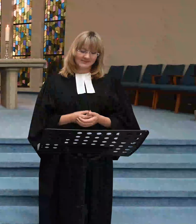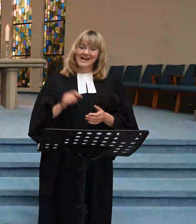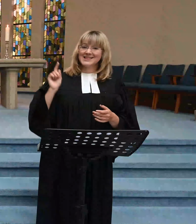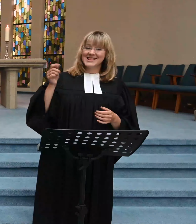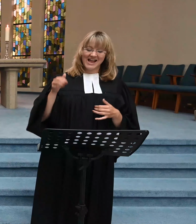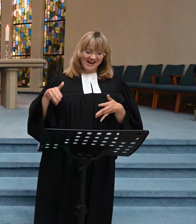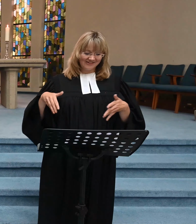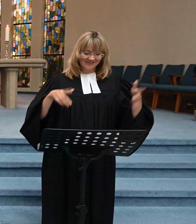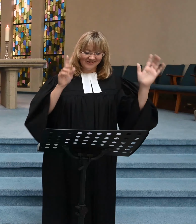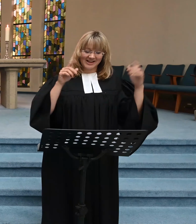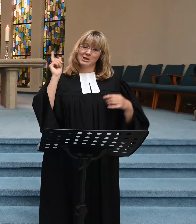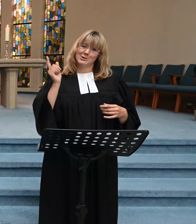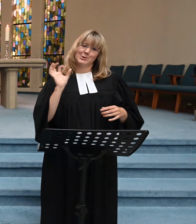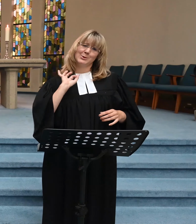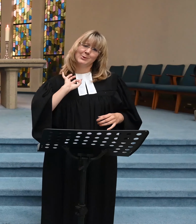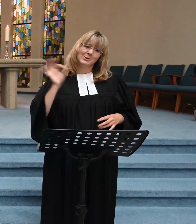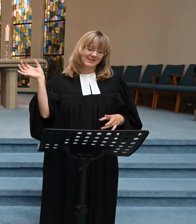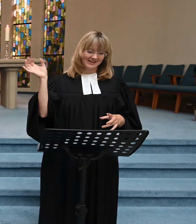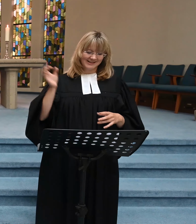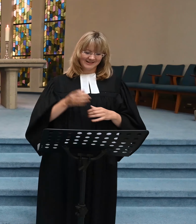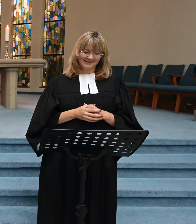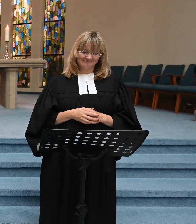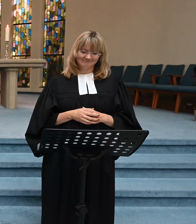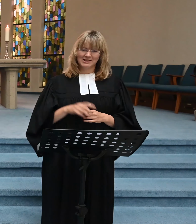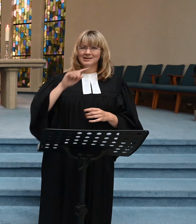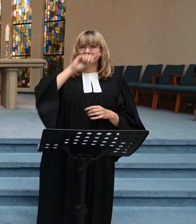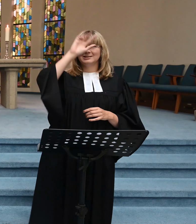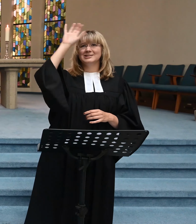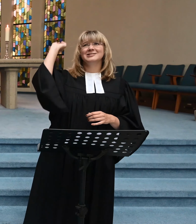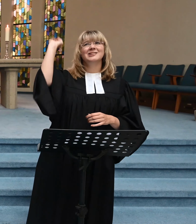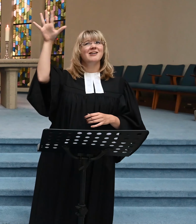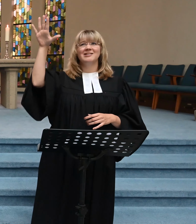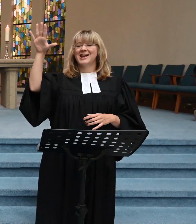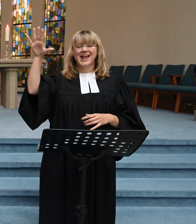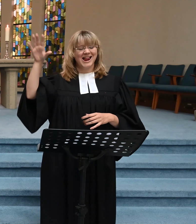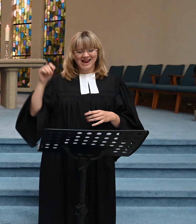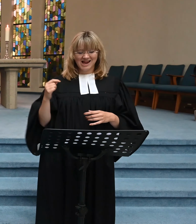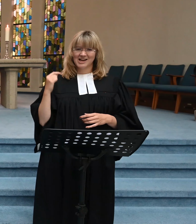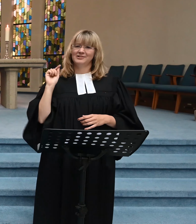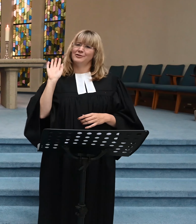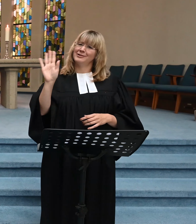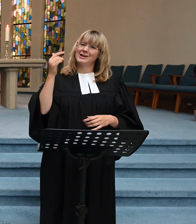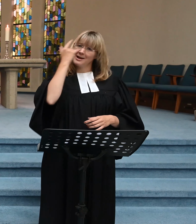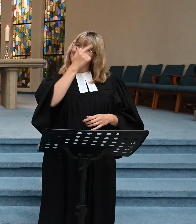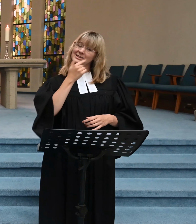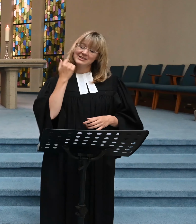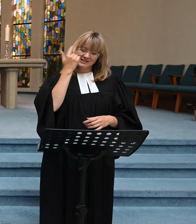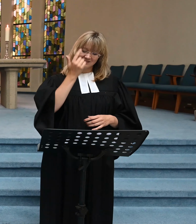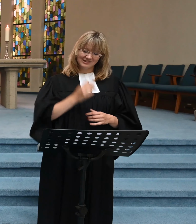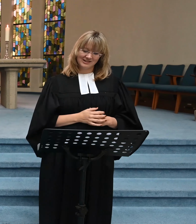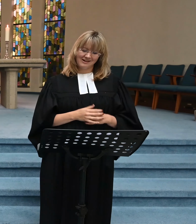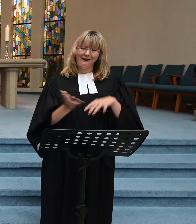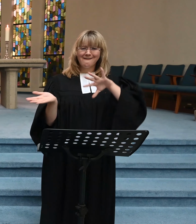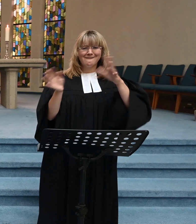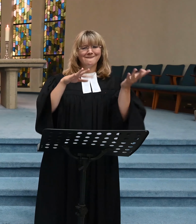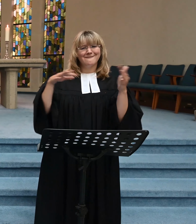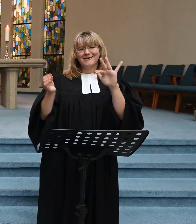Möge dein Weg dir freundlich entgegenkommen und möge die Sonne dein Gesicht zärtlich